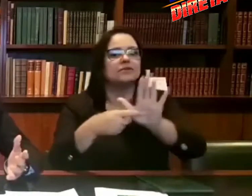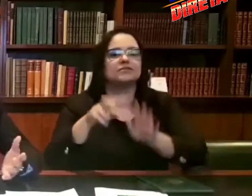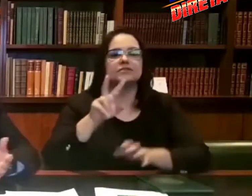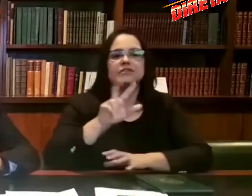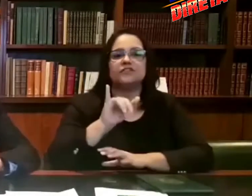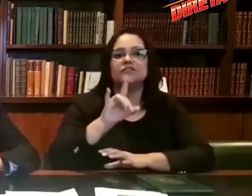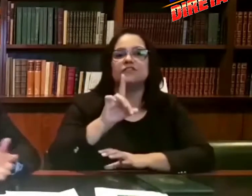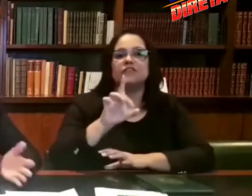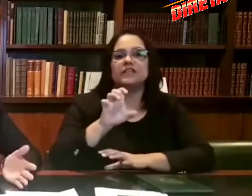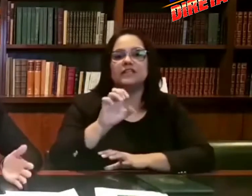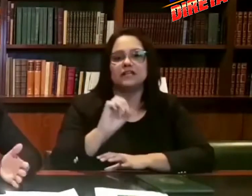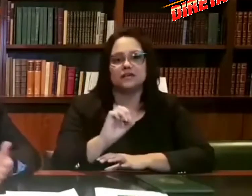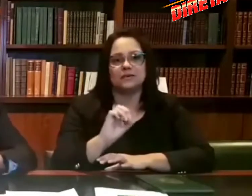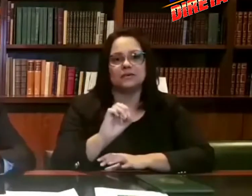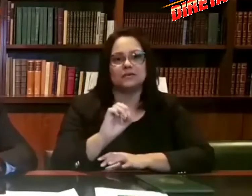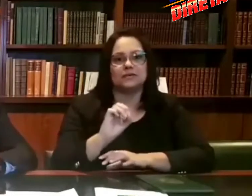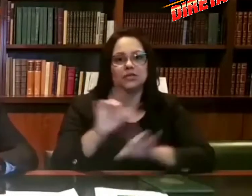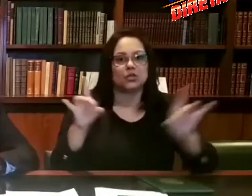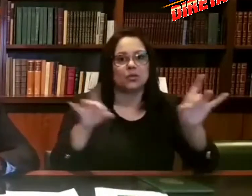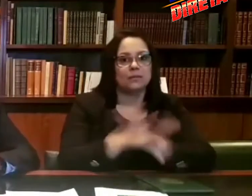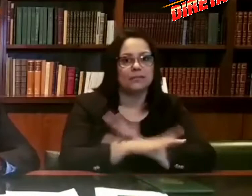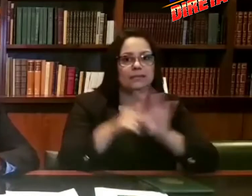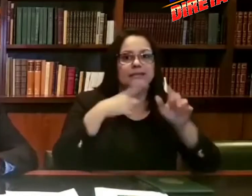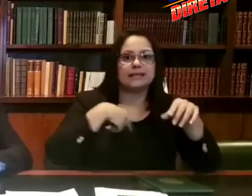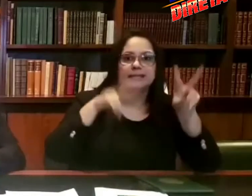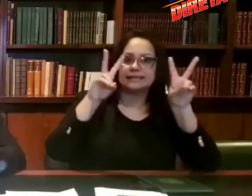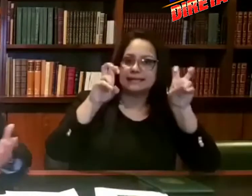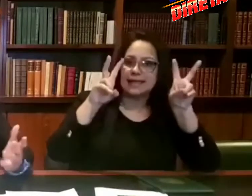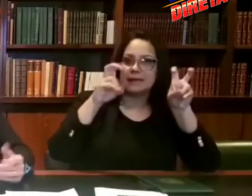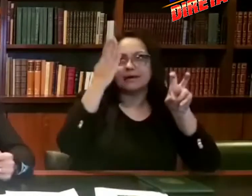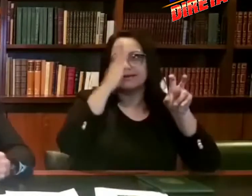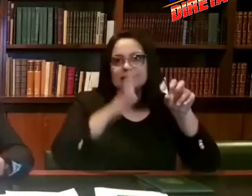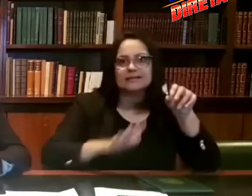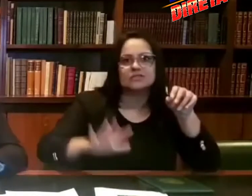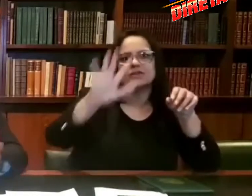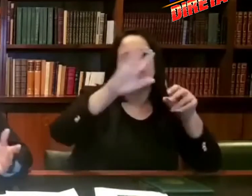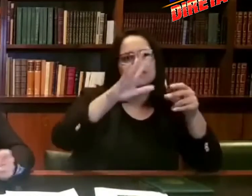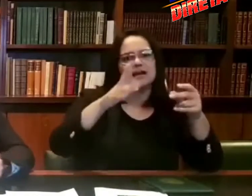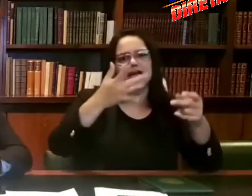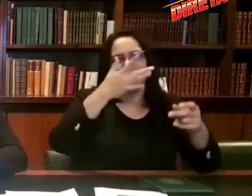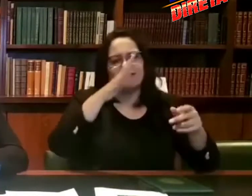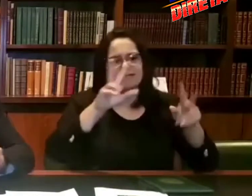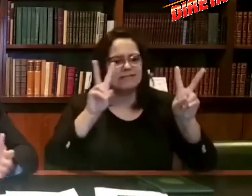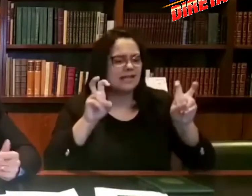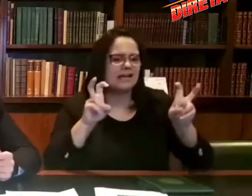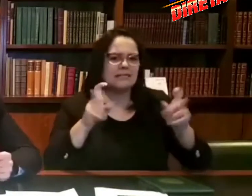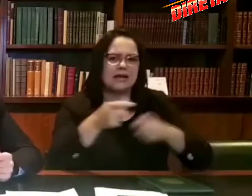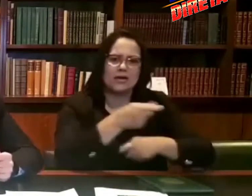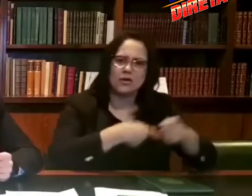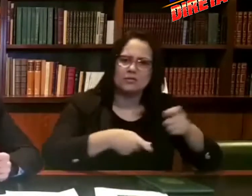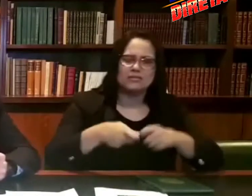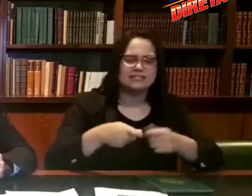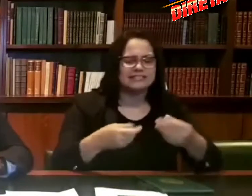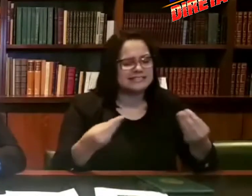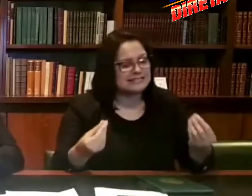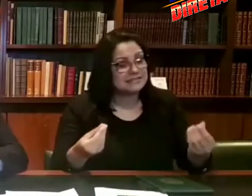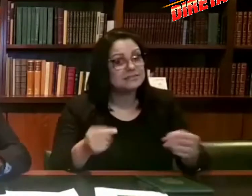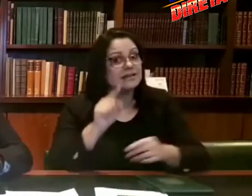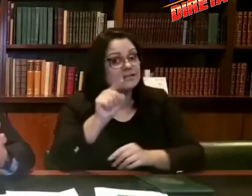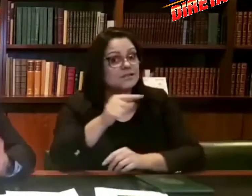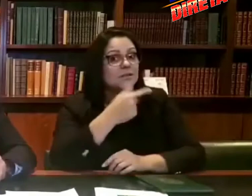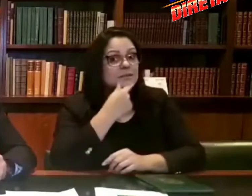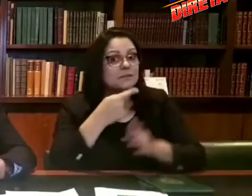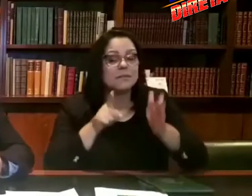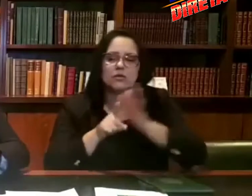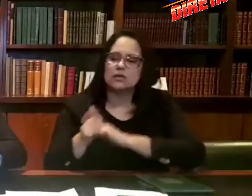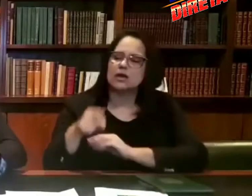liberado, que tem questões de Estado, Segurança Nacional. E coisa pessoal, se falou economia, não é o caso tratar desse assunto. Agora o cara pergunta,